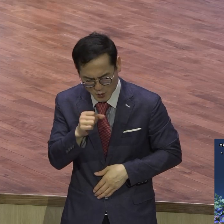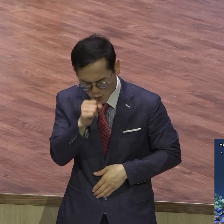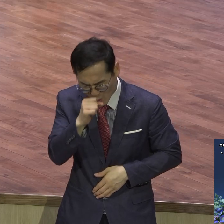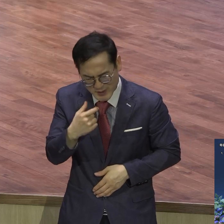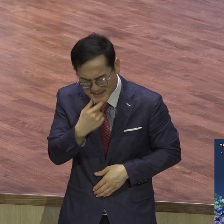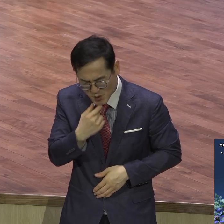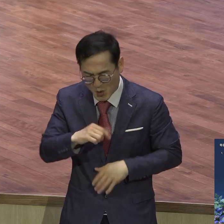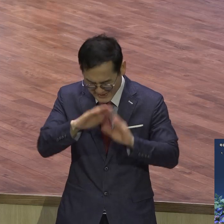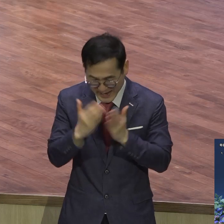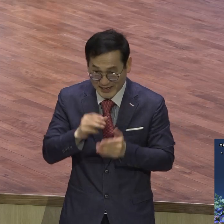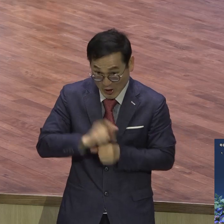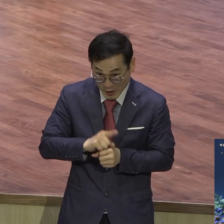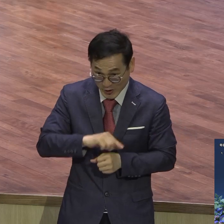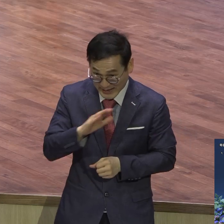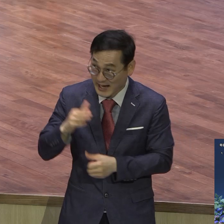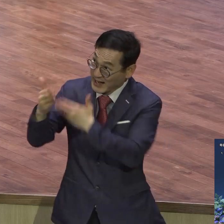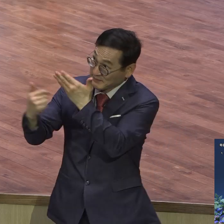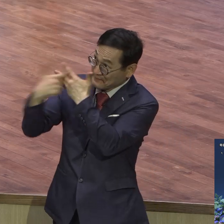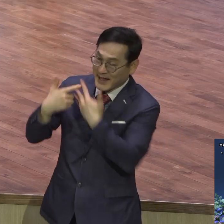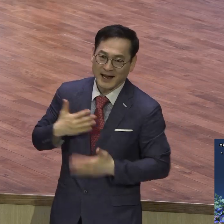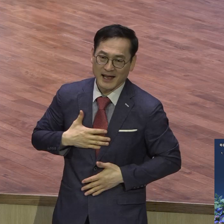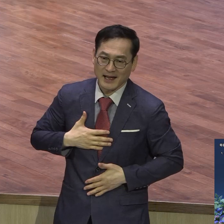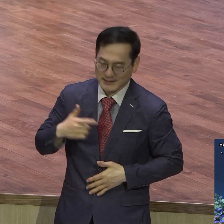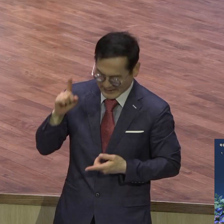하나님 만들어놨어요 두 사람 그대로